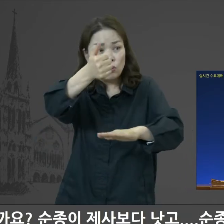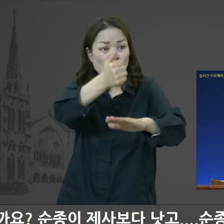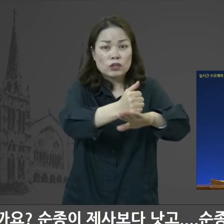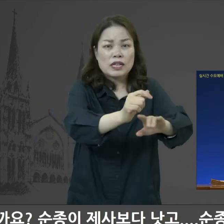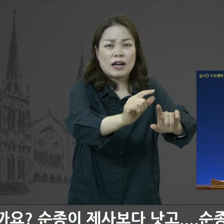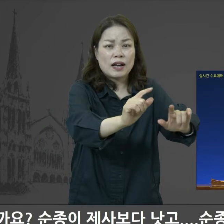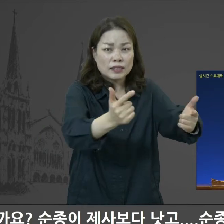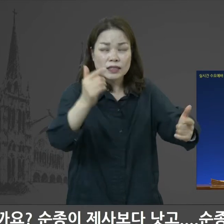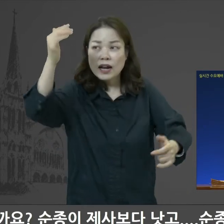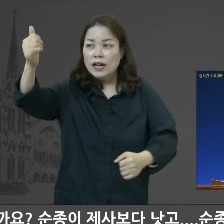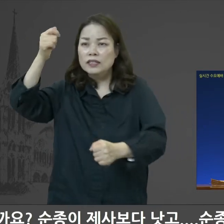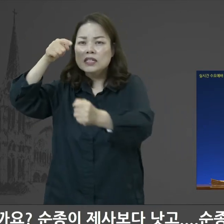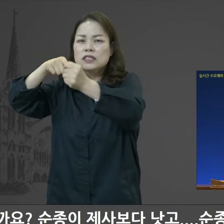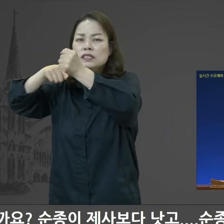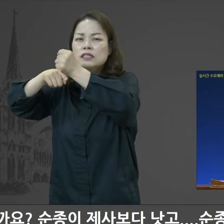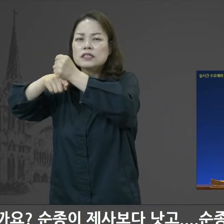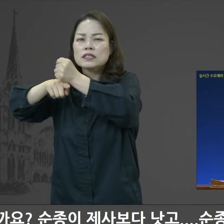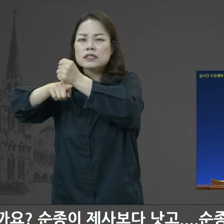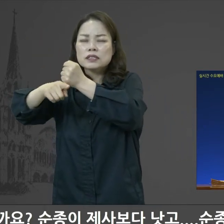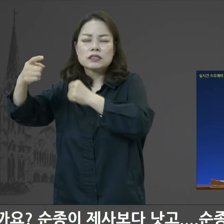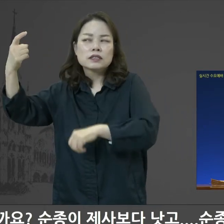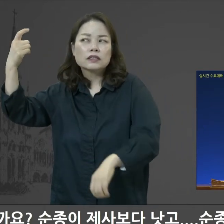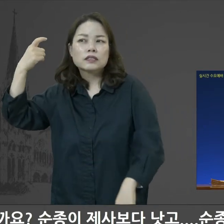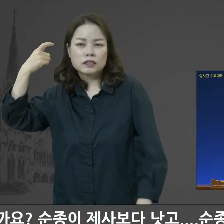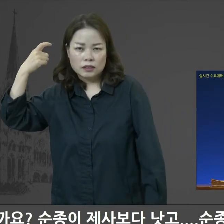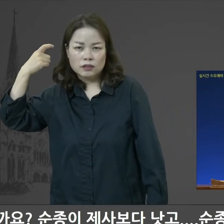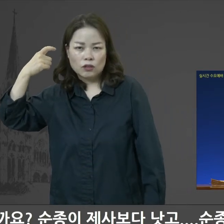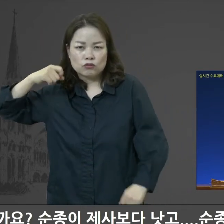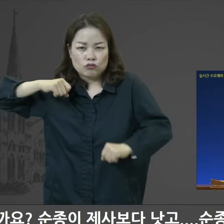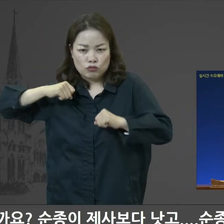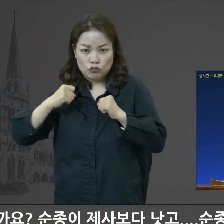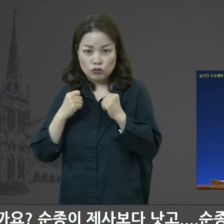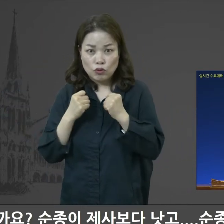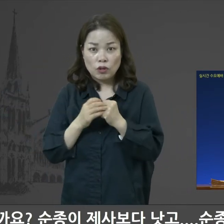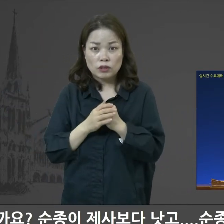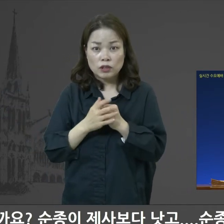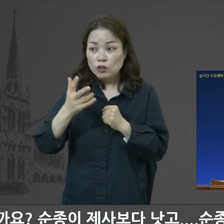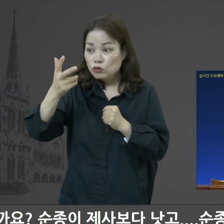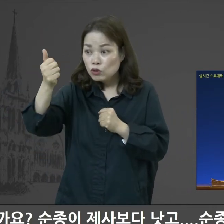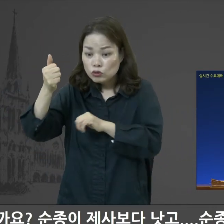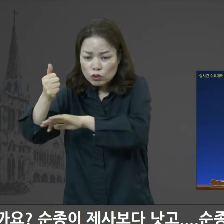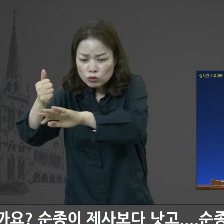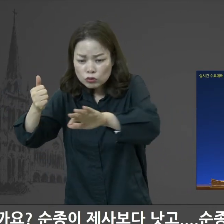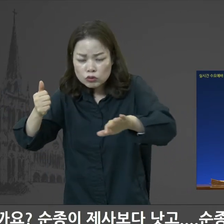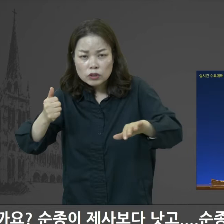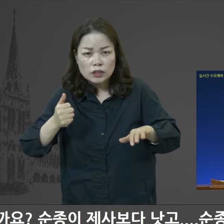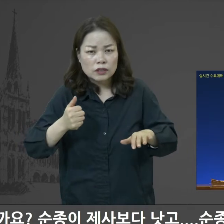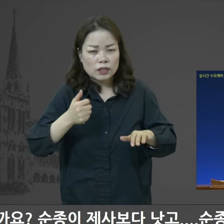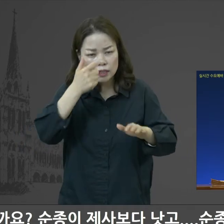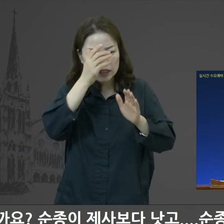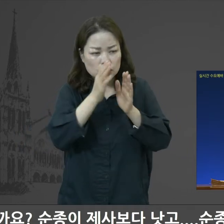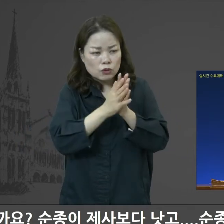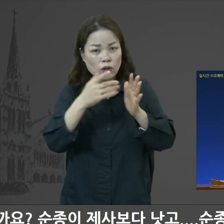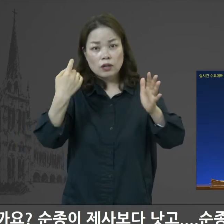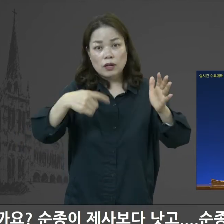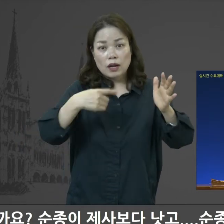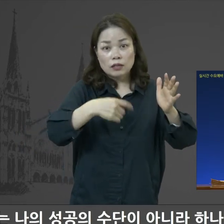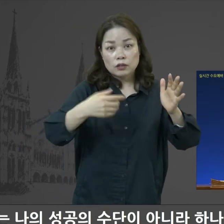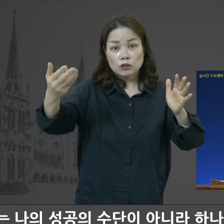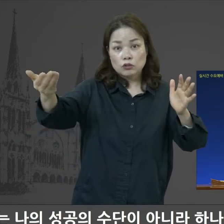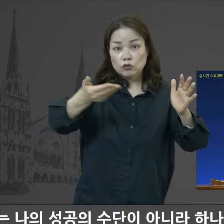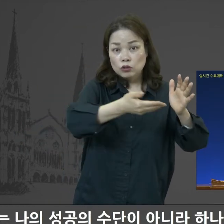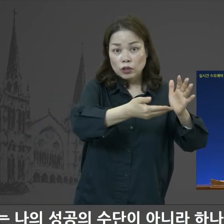아니라 하나님의 뜻을 듣는 것입니다. 주께서는 우리에게 이렇게 기도하라라고 가르쳐